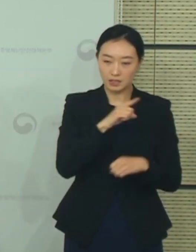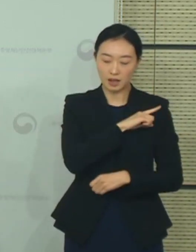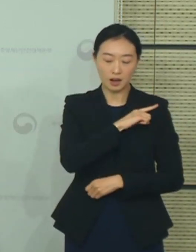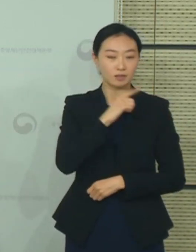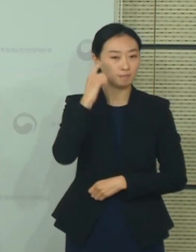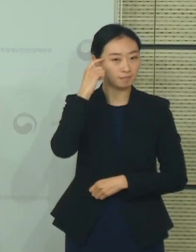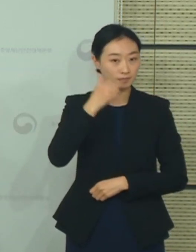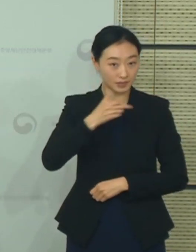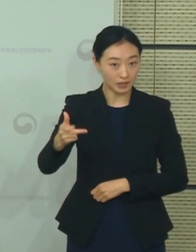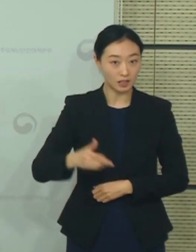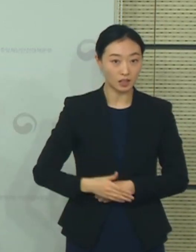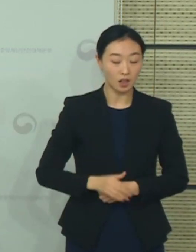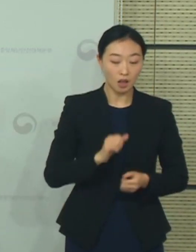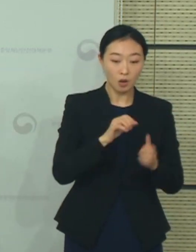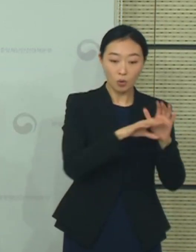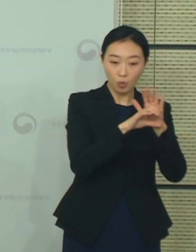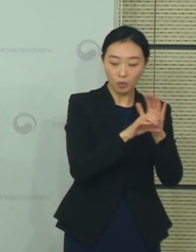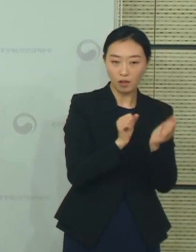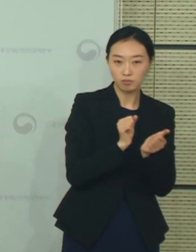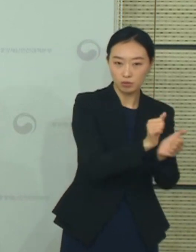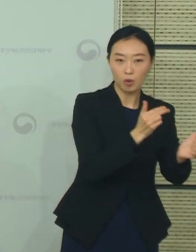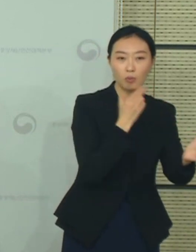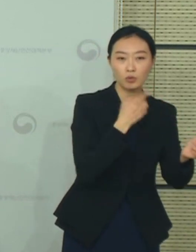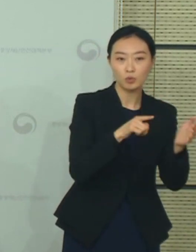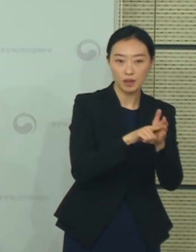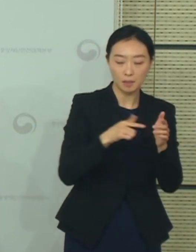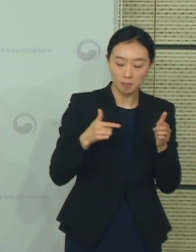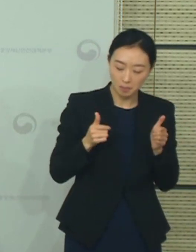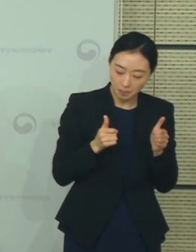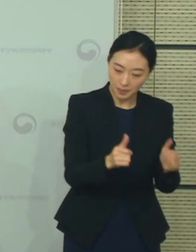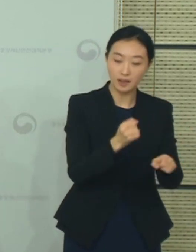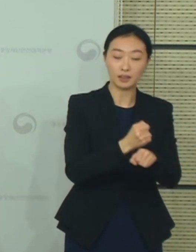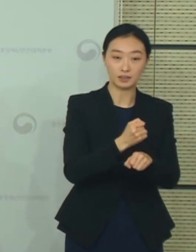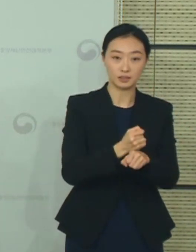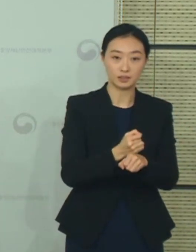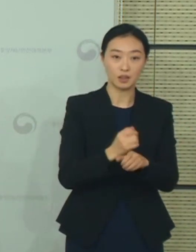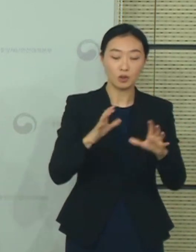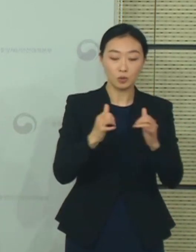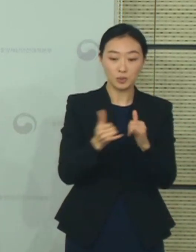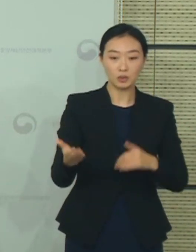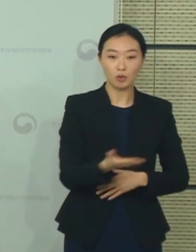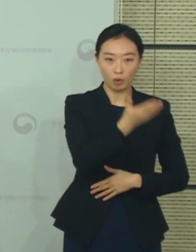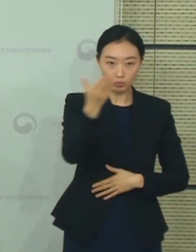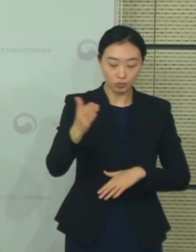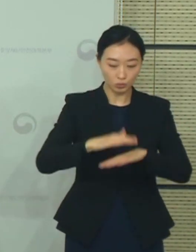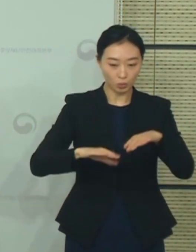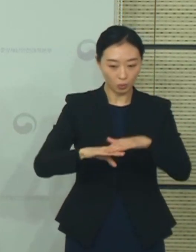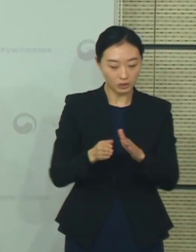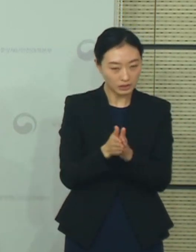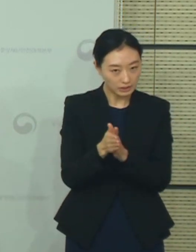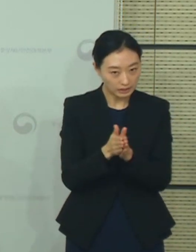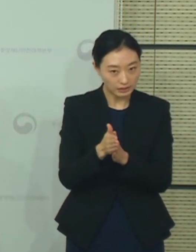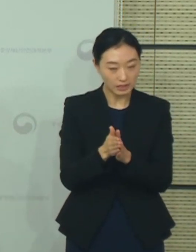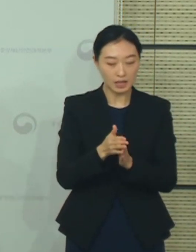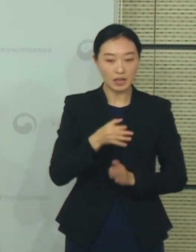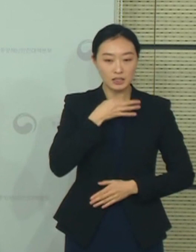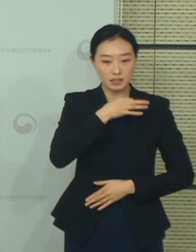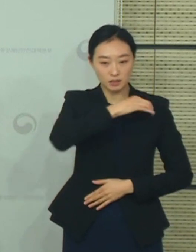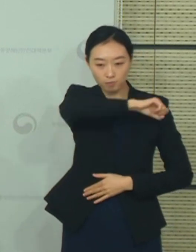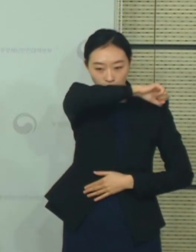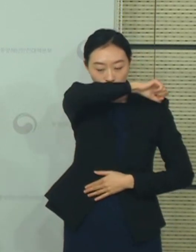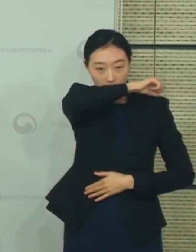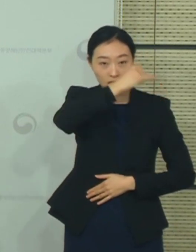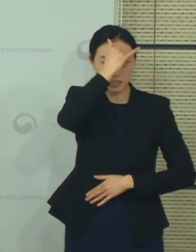지역사회 전파를 막기 위해 모든 노력을 다하도록 하겠습니다. 국민 여러분께서도 손 씻기, 기침 예절 등